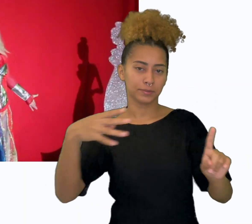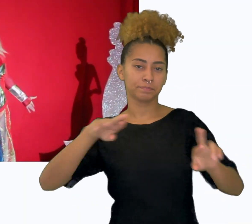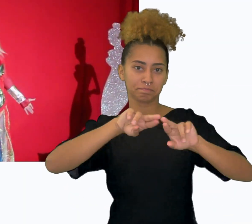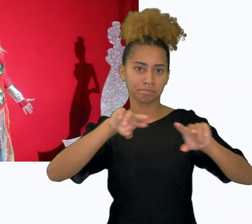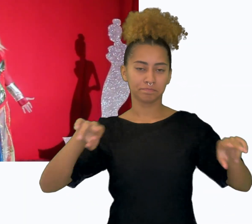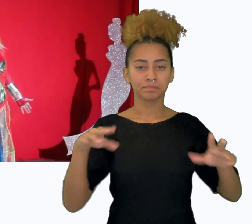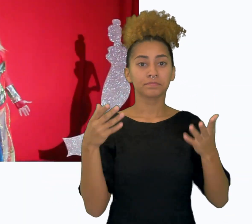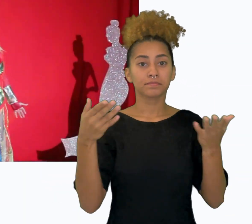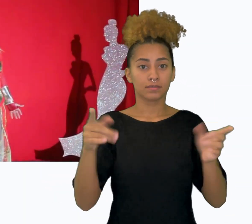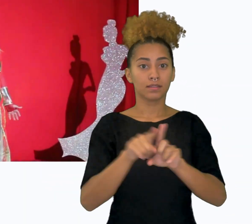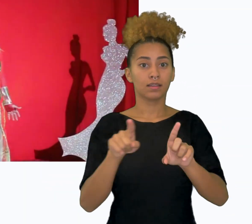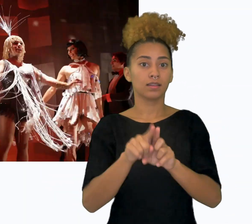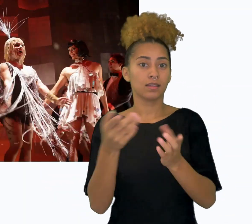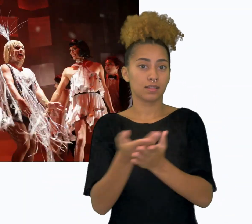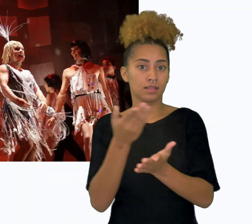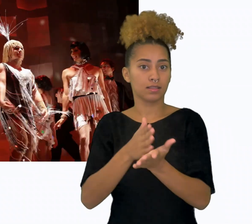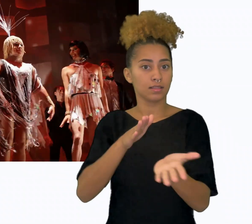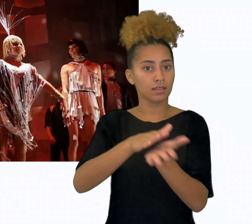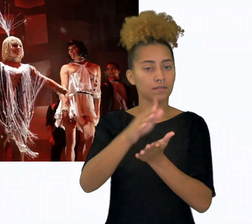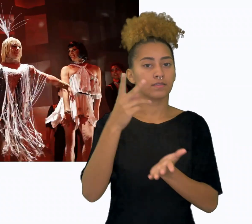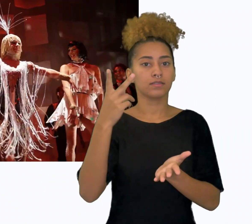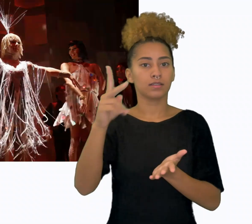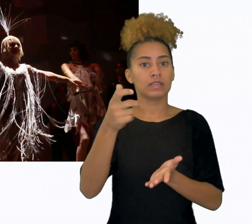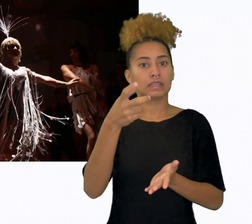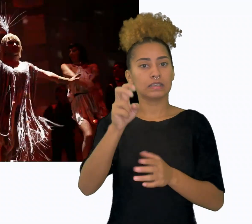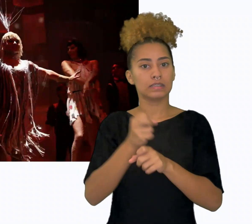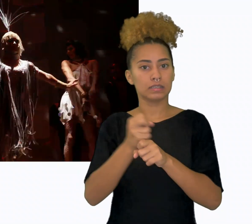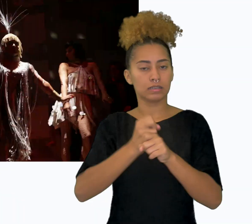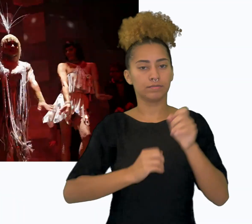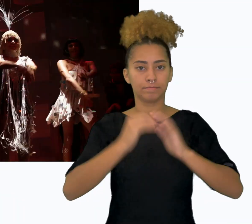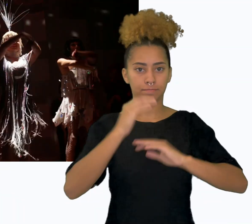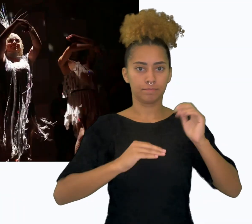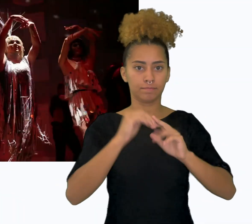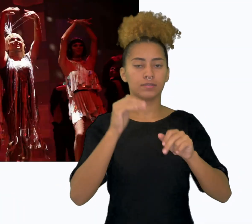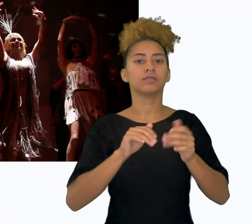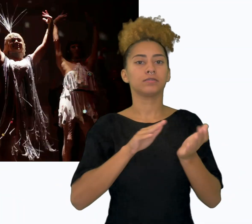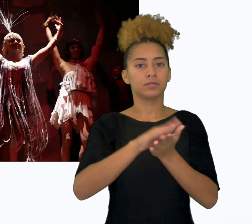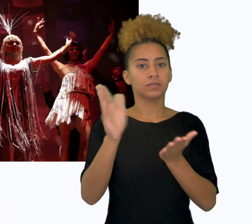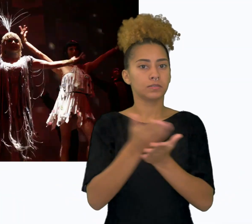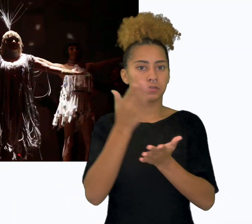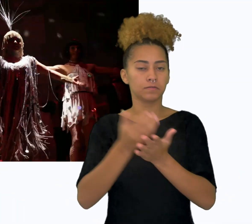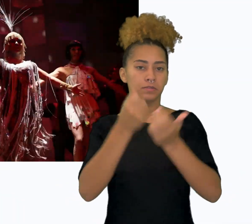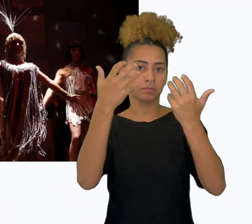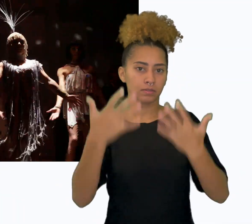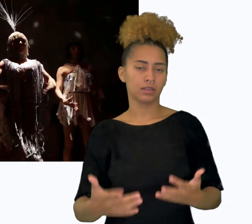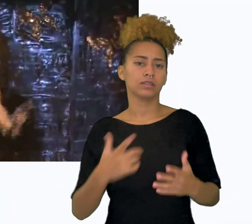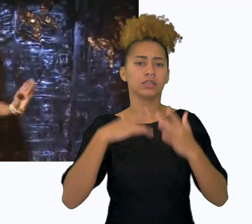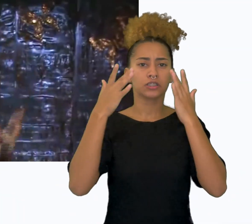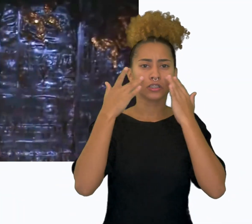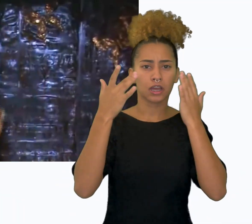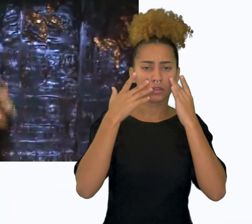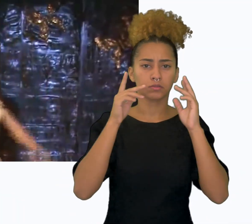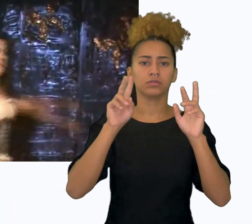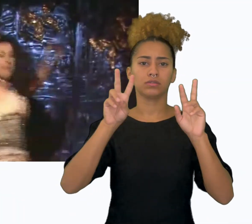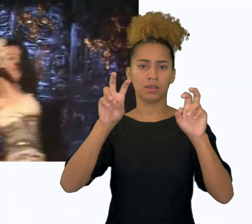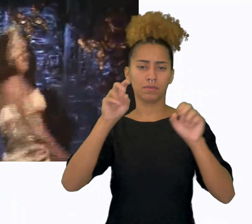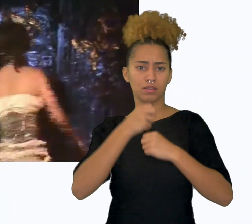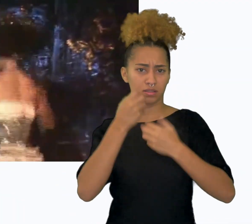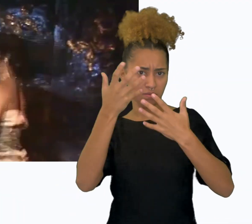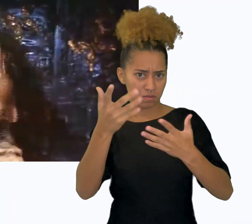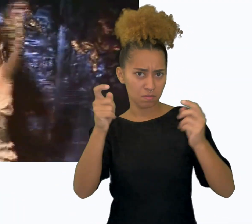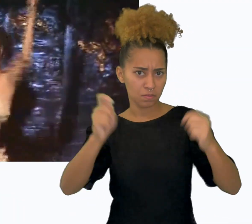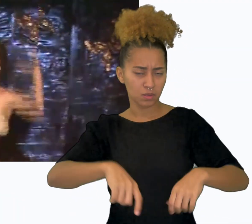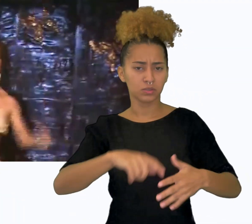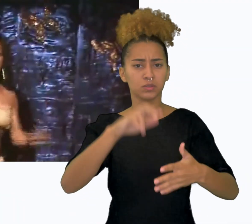tantas outras. Lançou o livro de 15 anos de carreira, tem espetáculos de teatro como Posso Desabafar, Tempo Imperfeito,